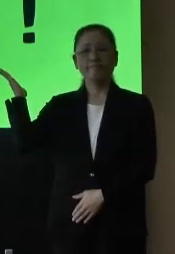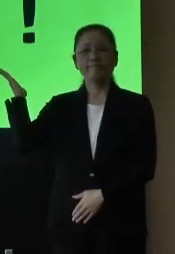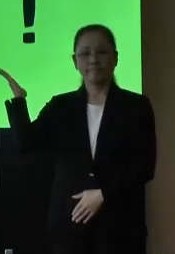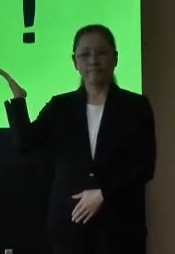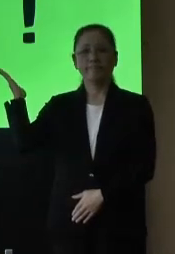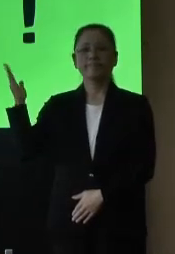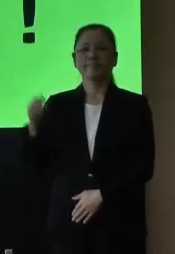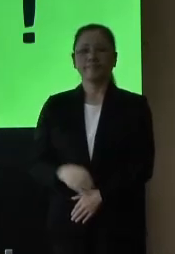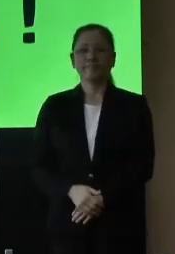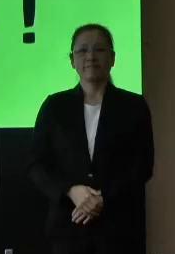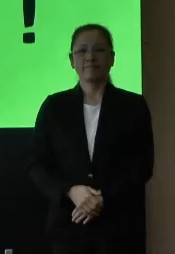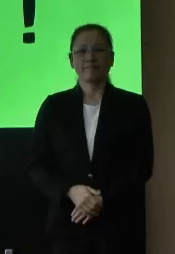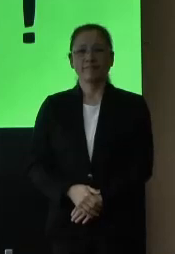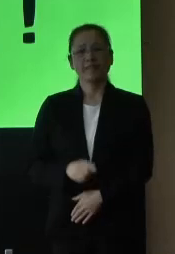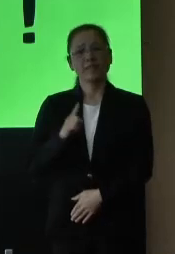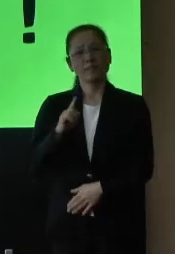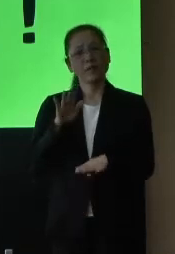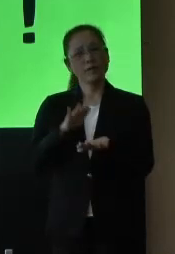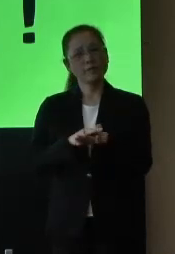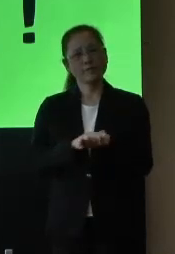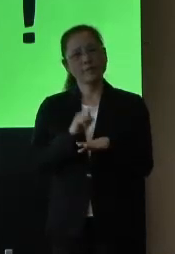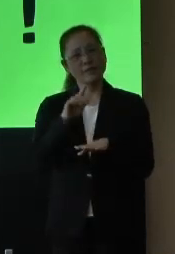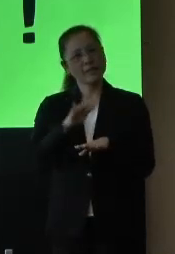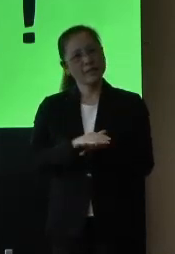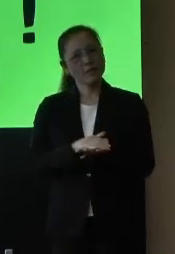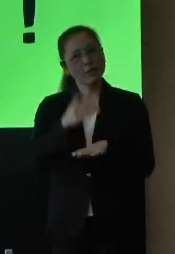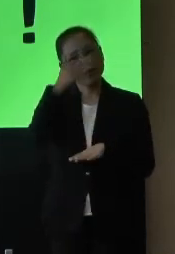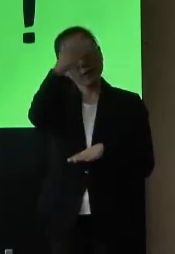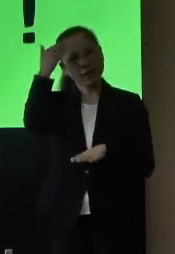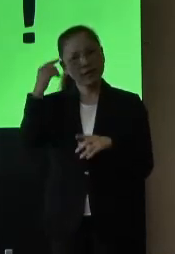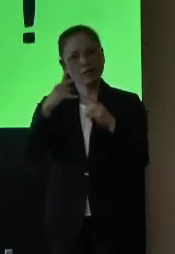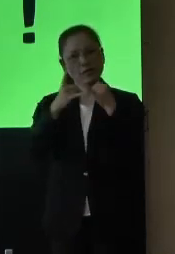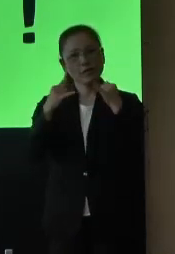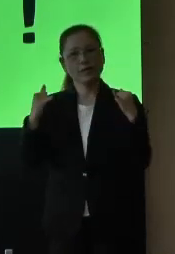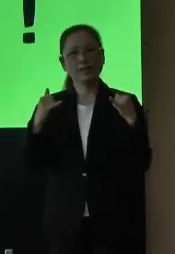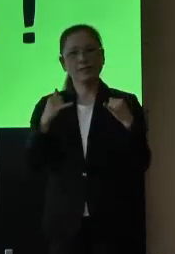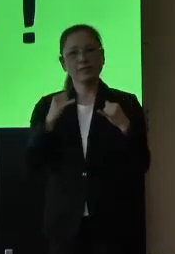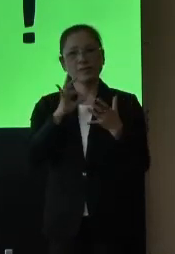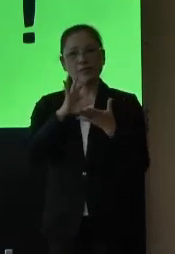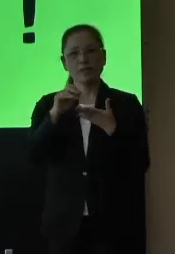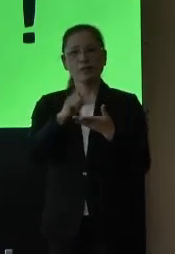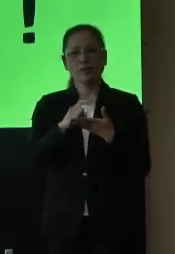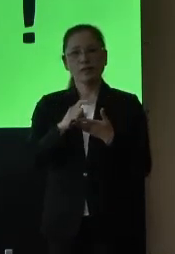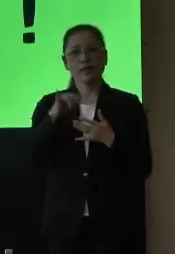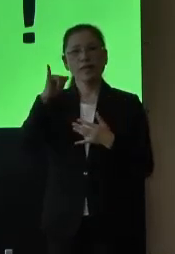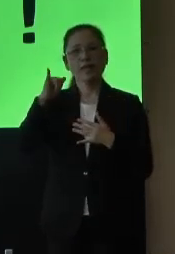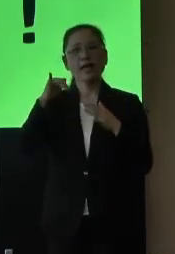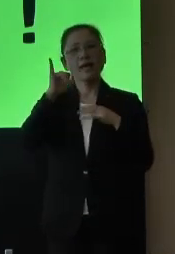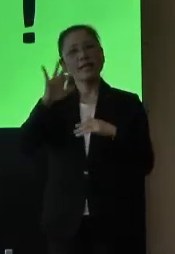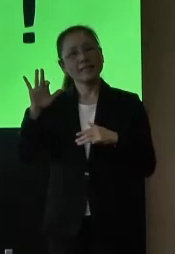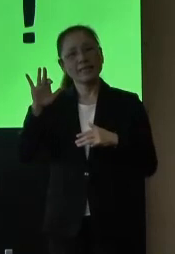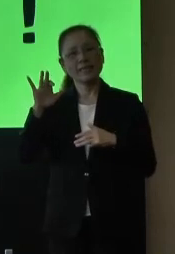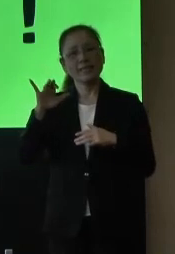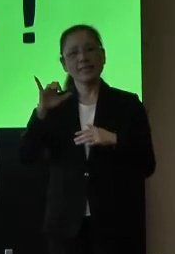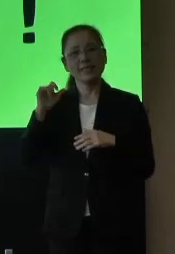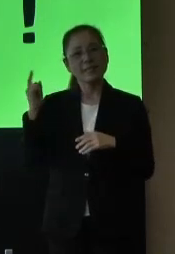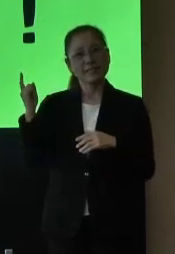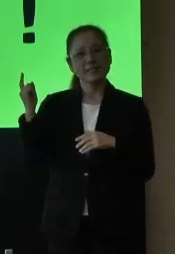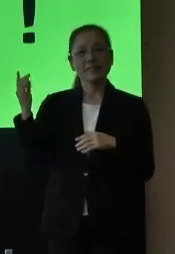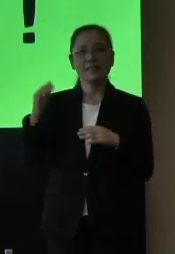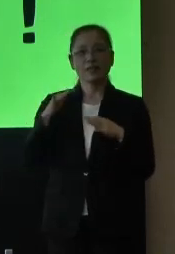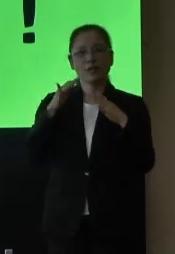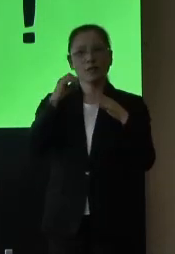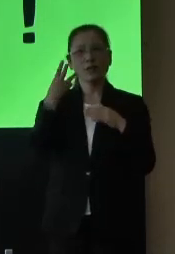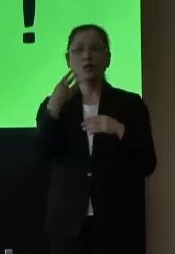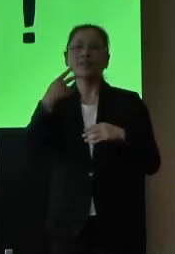まあ、今風に言うと、今風というか若い方々らしく言うと、やーでゆくろう、やーでよんなしよ